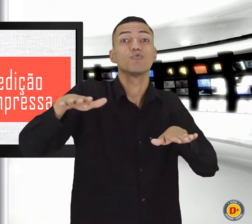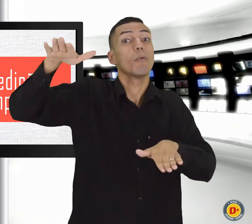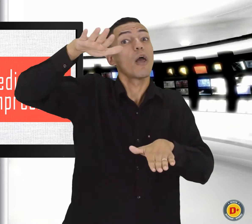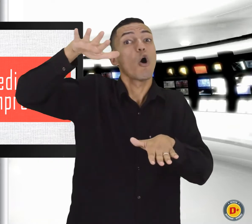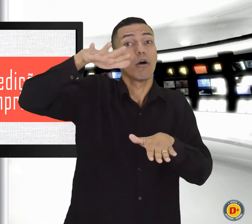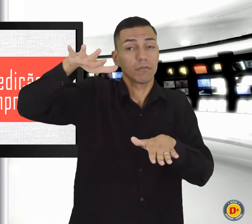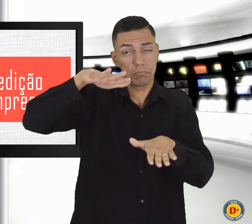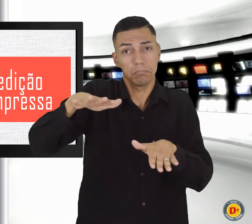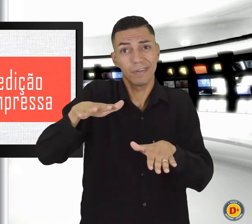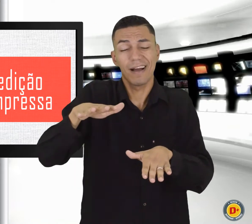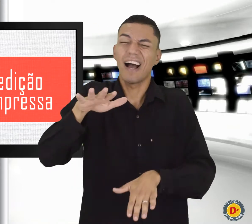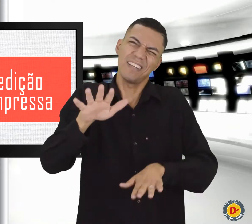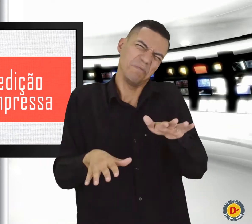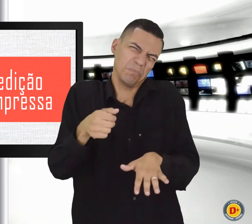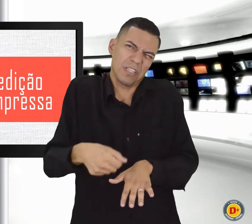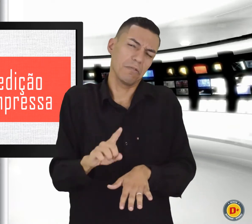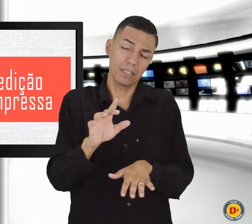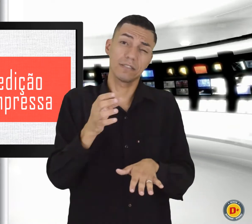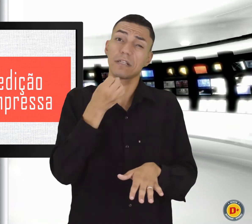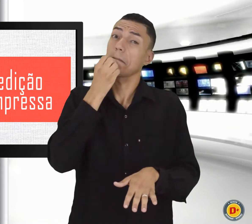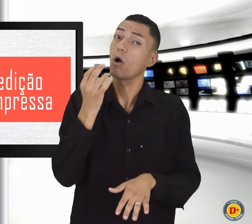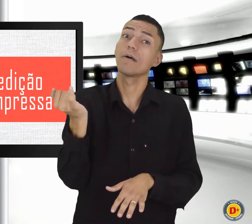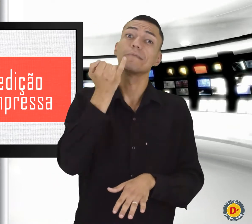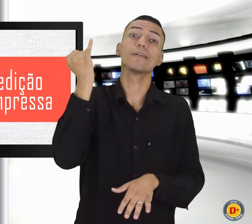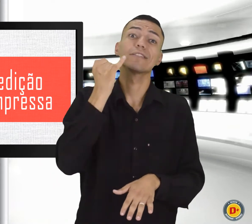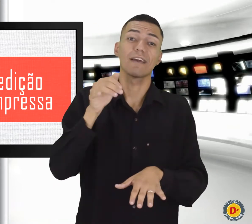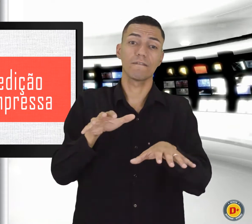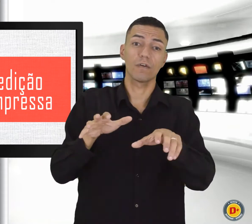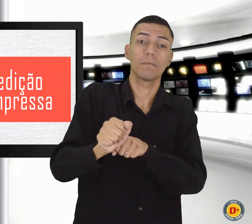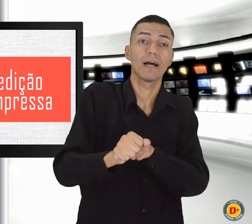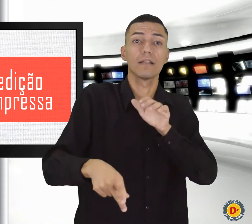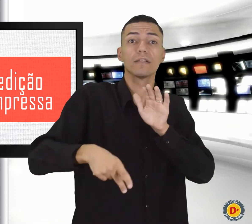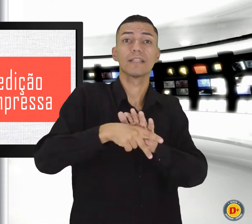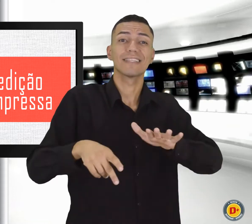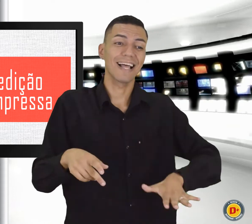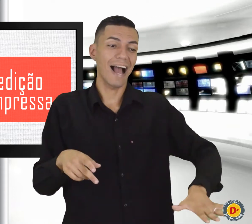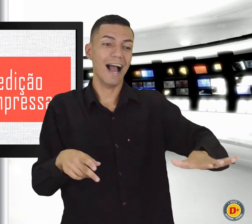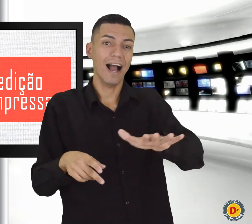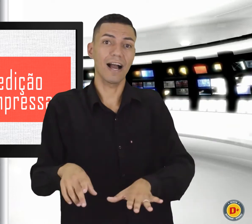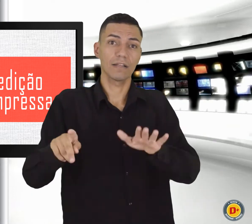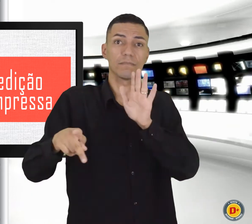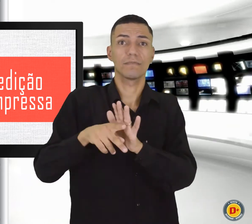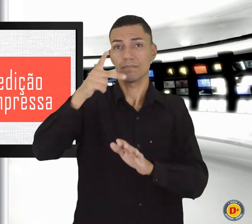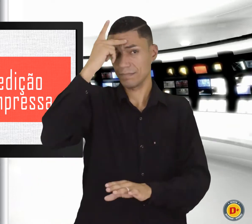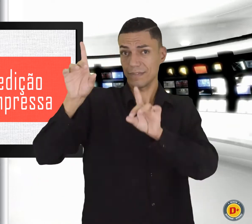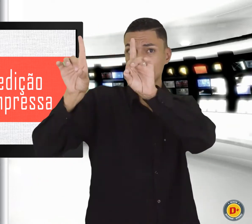necessário. Mas é imprescindível que tenha feito um curso de capacitação específica em emprego